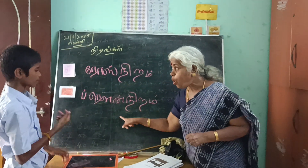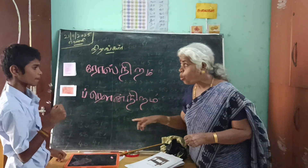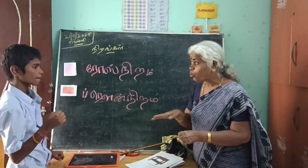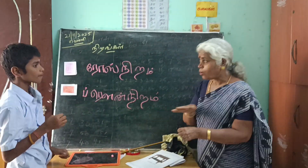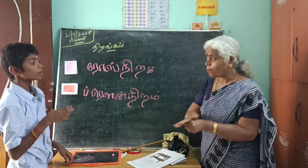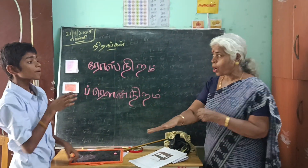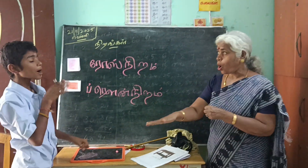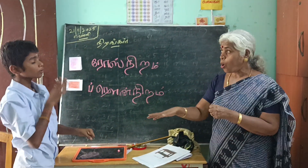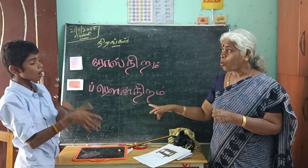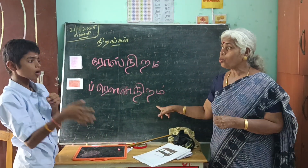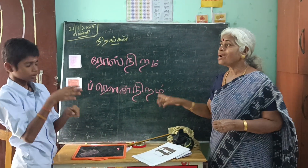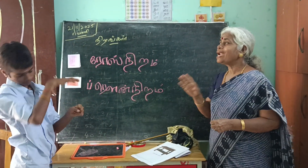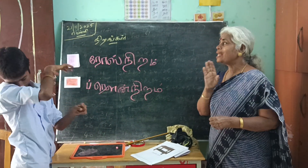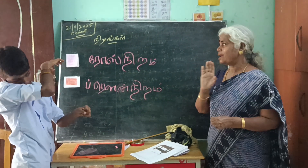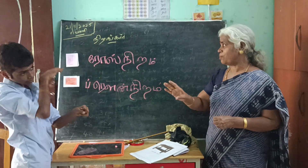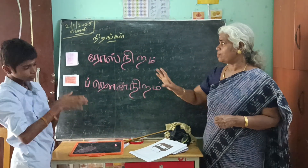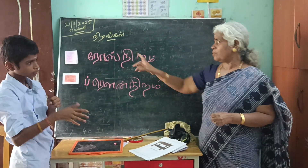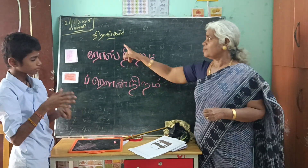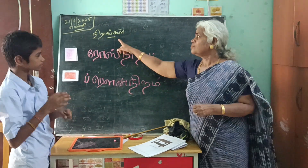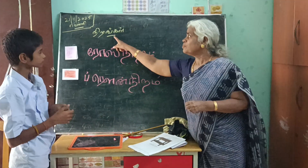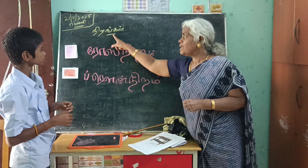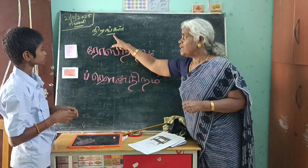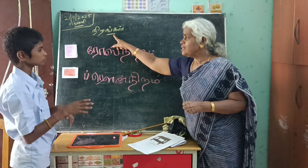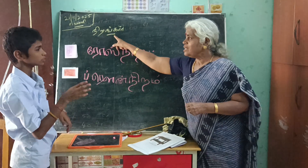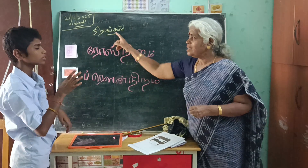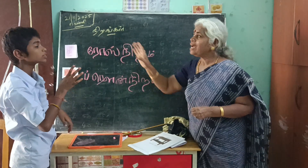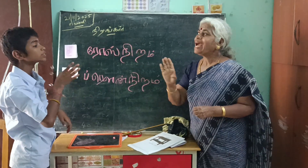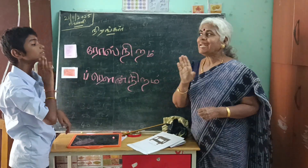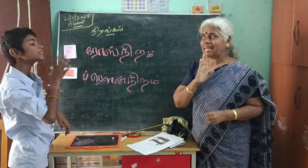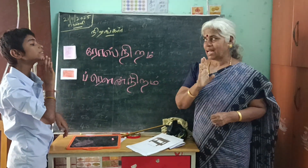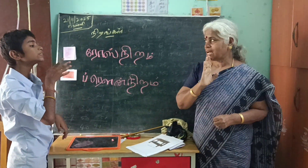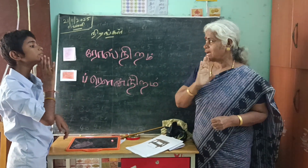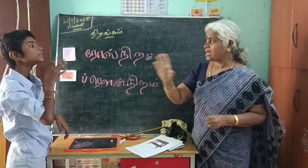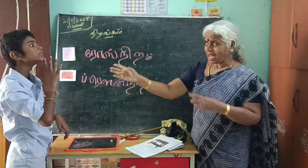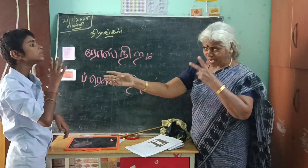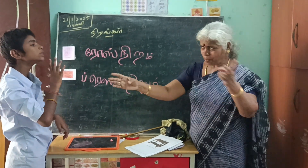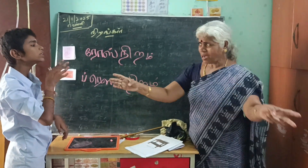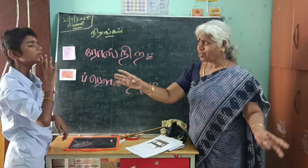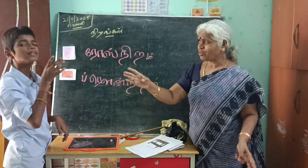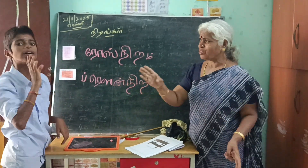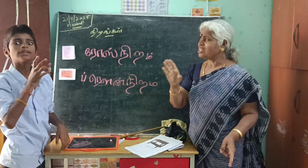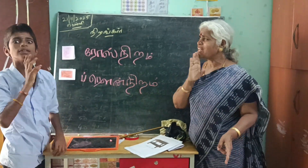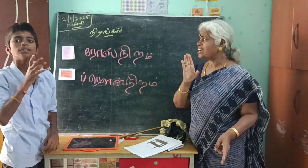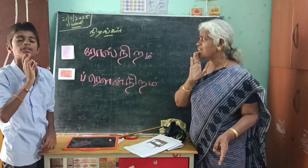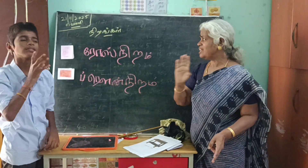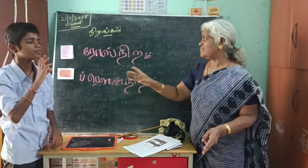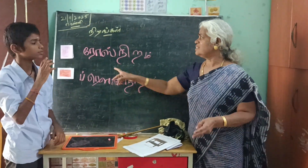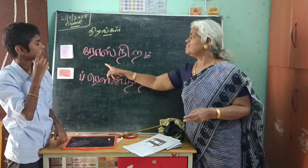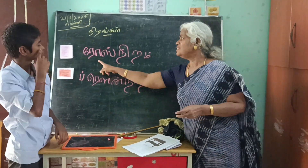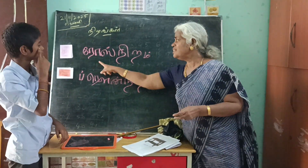ப்ரௌன் ப்ரௌன் நிறம். என்ன இது? நிறங்கள். அங்க பார்க்கணும். நிறங்கள். இது